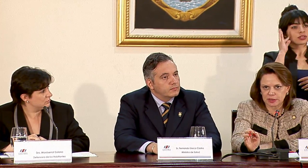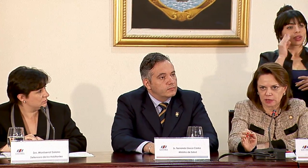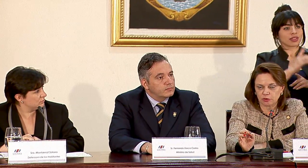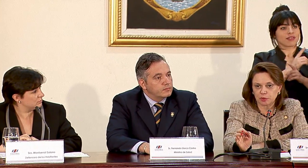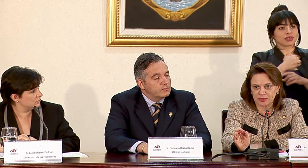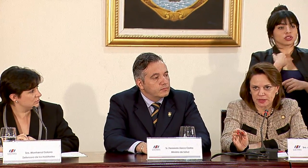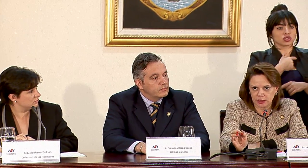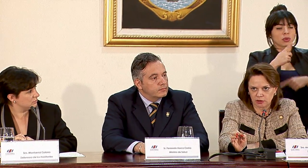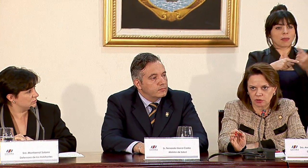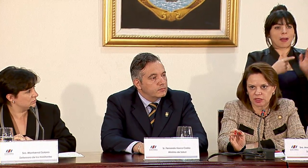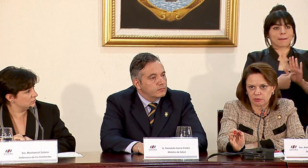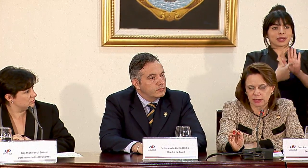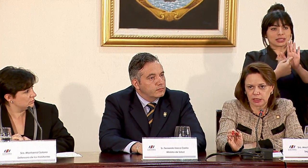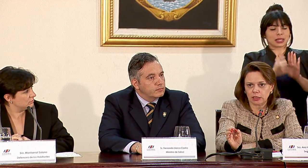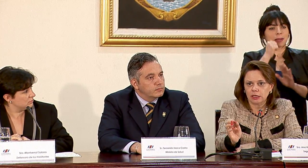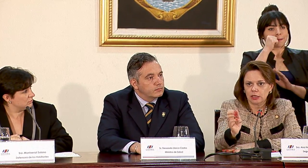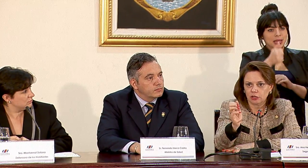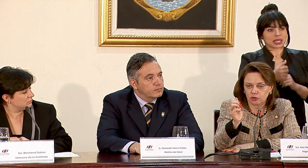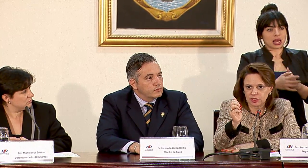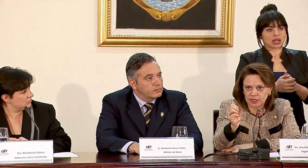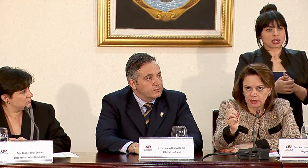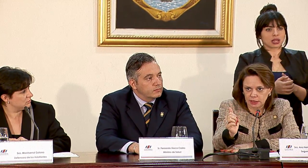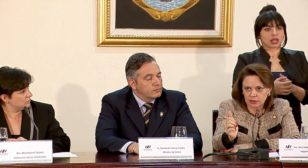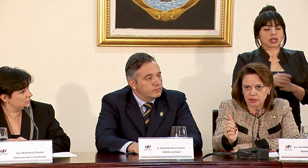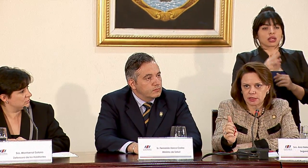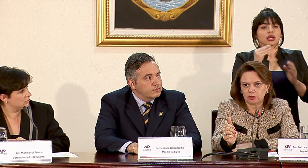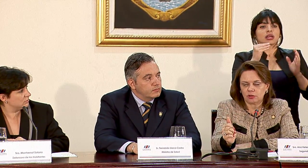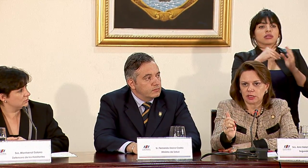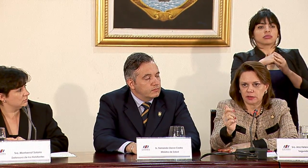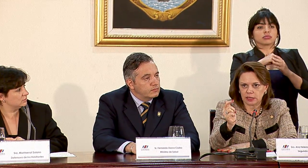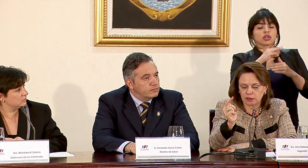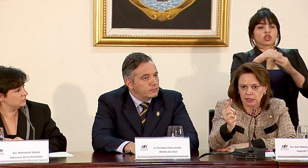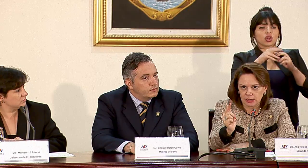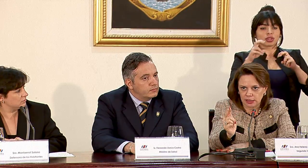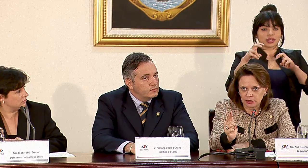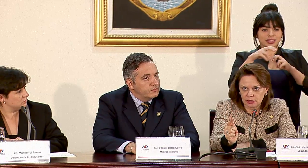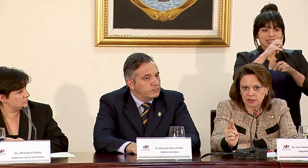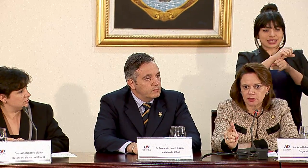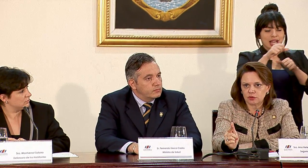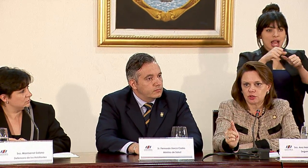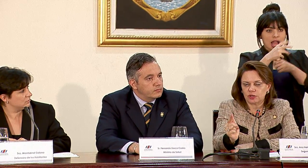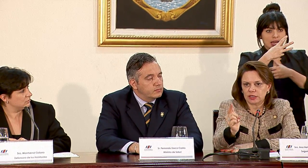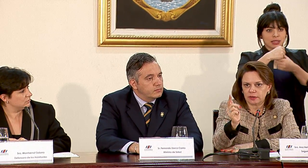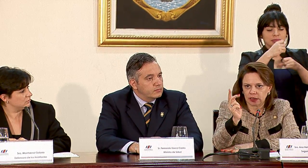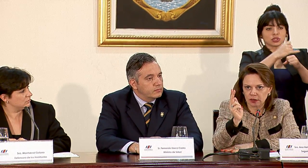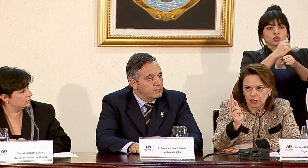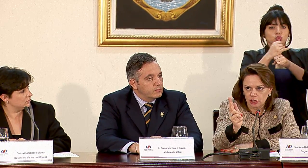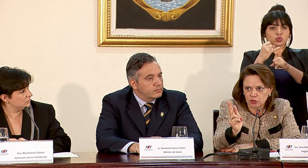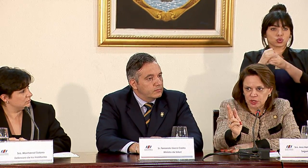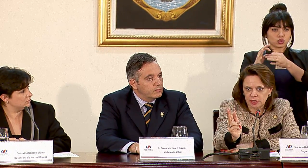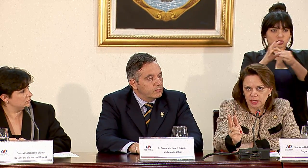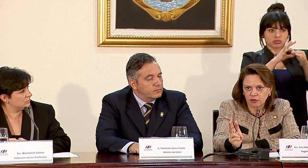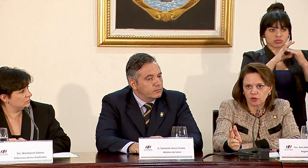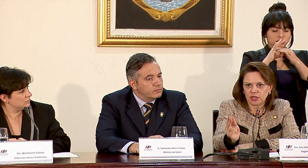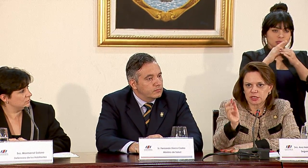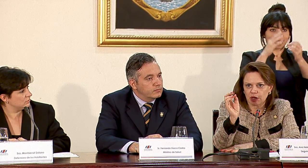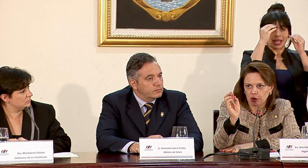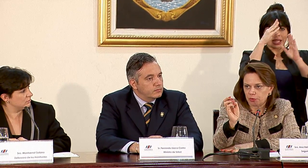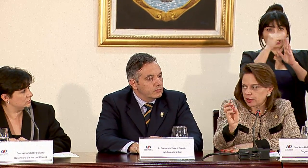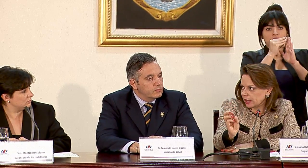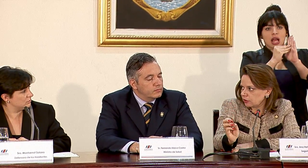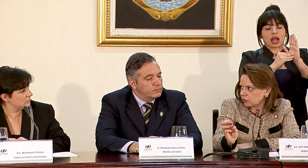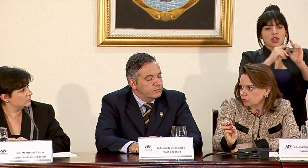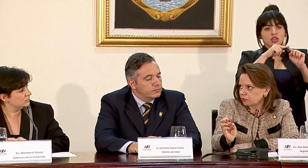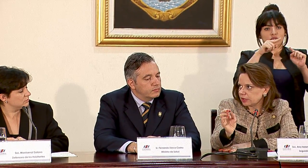es lo que estaremos presentando el día de mañana, donde está la intersectorialidad, la interinstitucionalidad, los indicadores